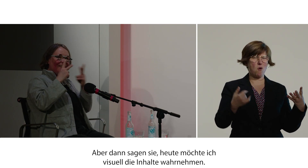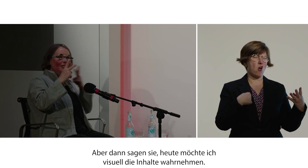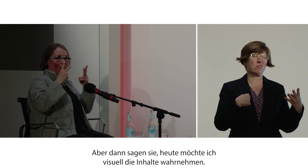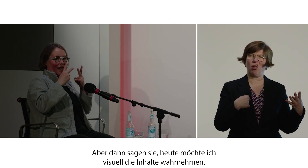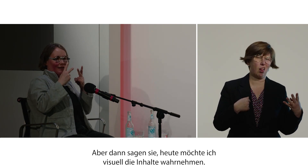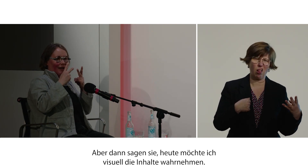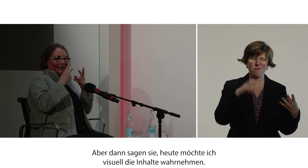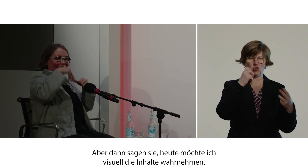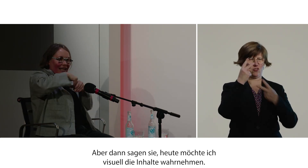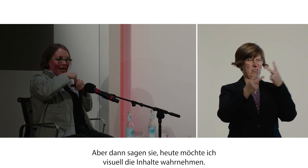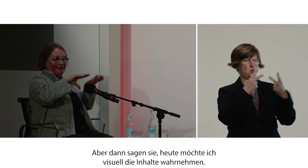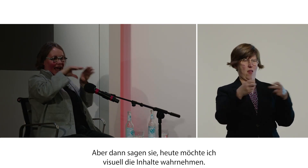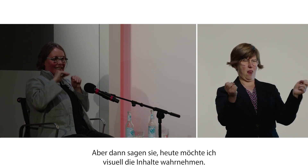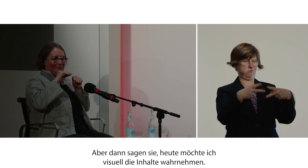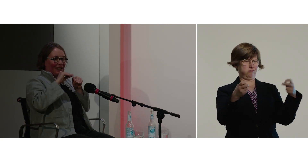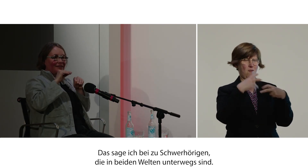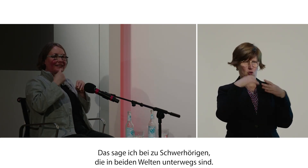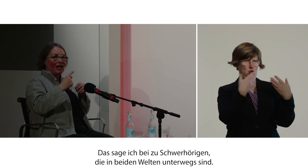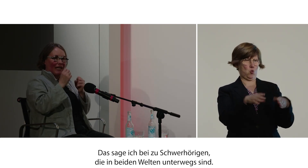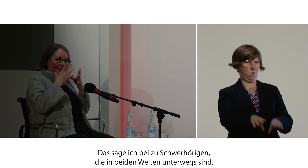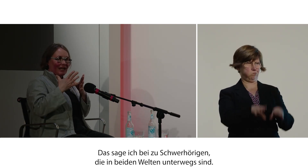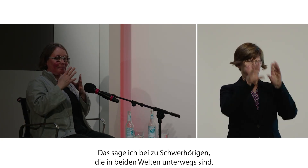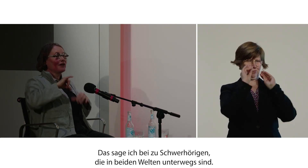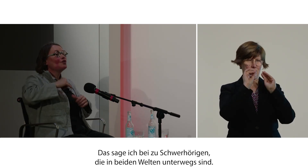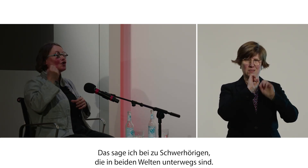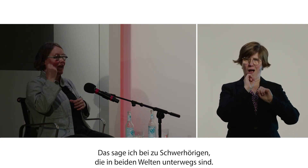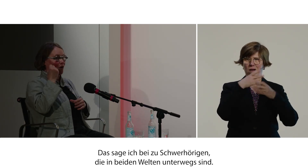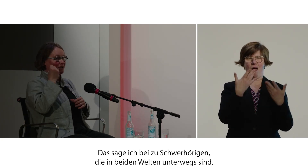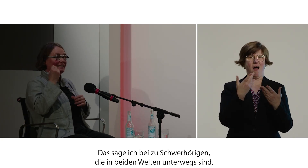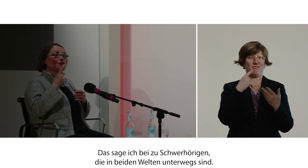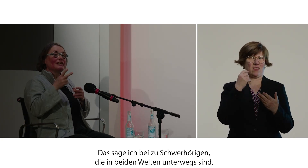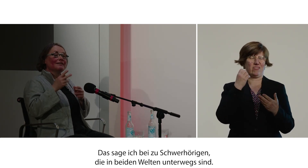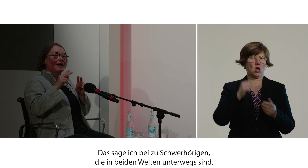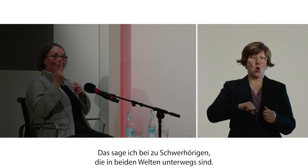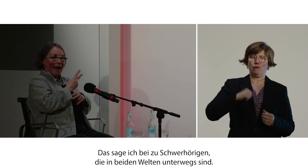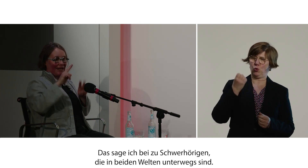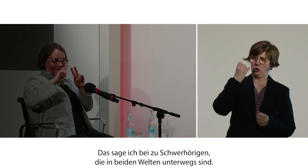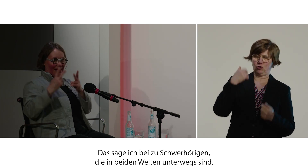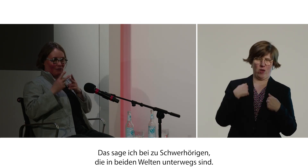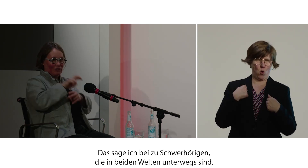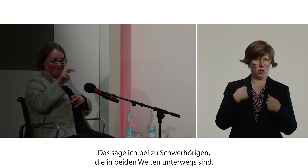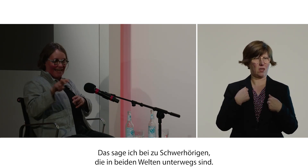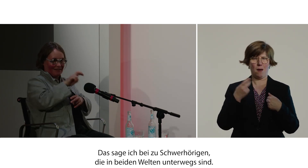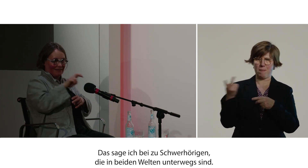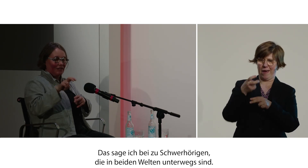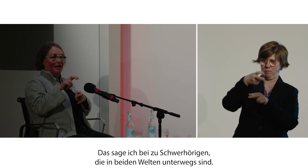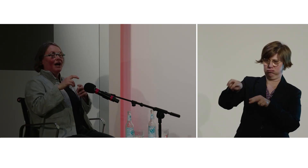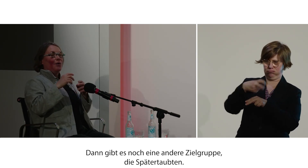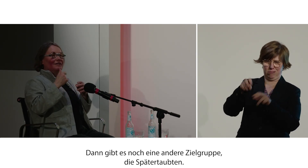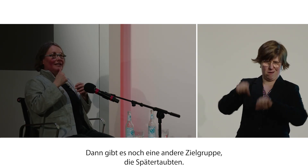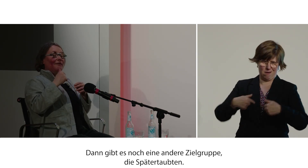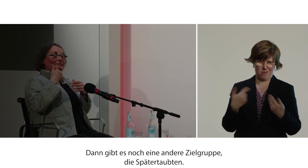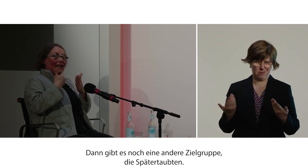gerne visuell die Inhalte wahrnehmen. Das sage ich ganz klar bei Frühschwerhören, die natürlich in beiden Welten unterwegs sind.